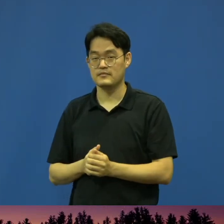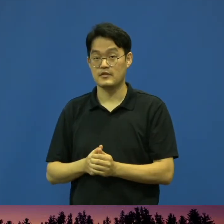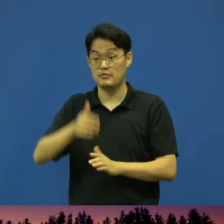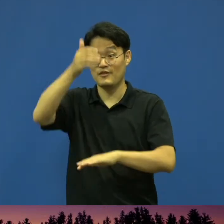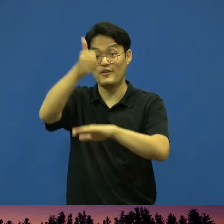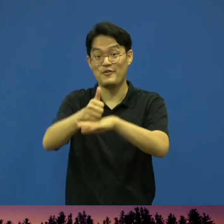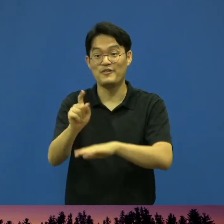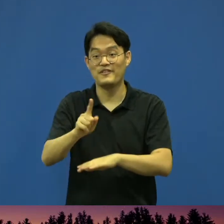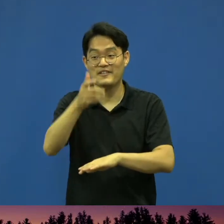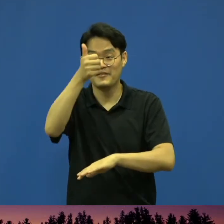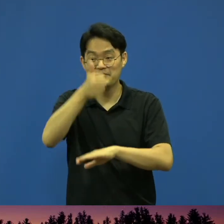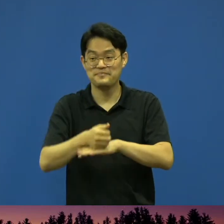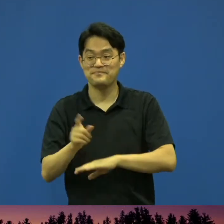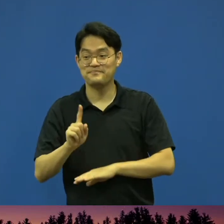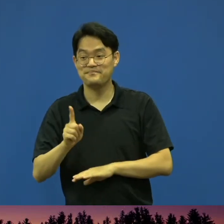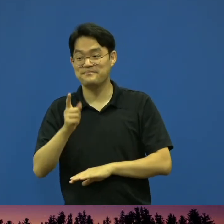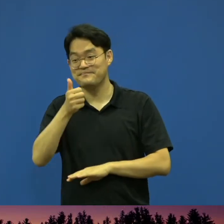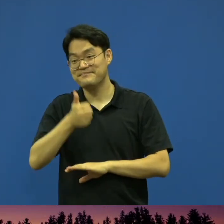어떻게 됐을까요?